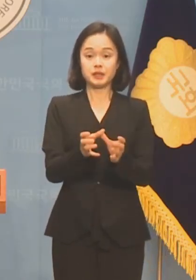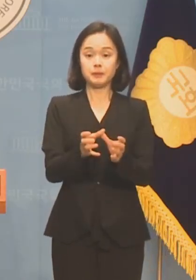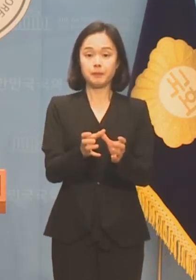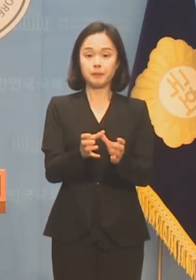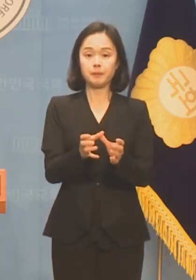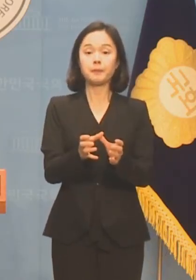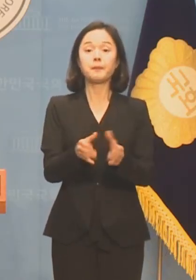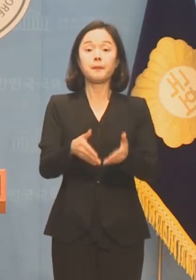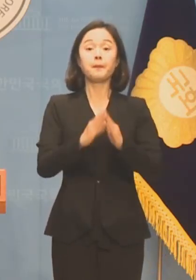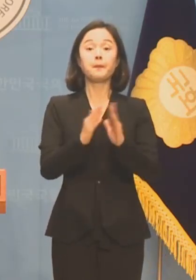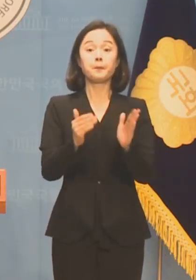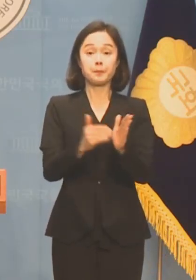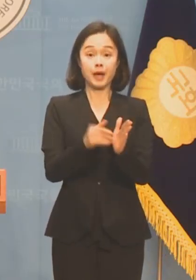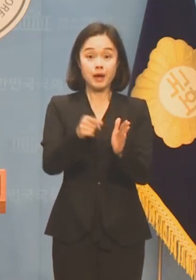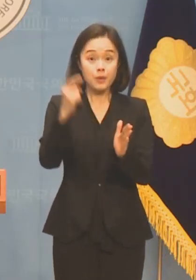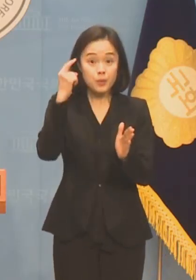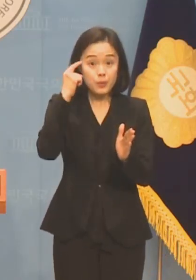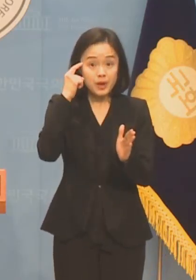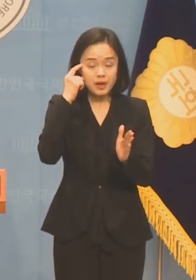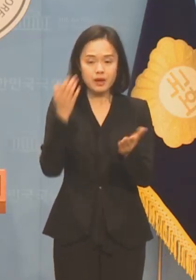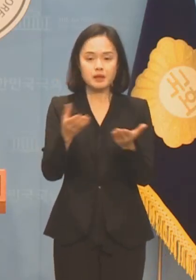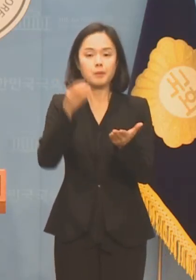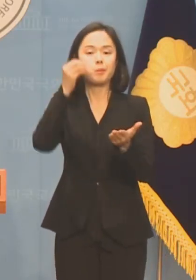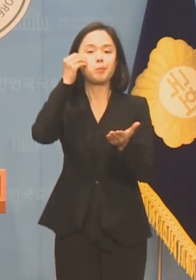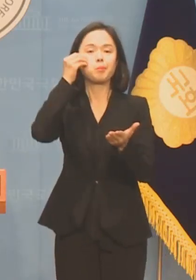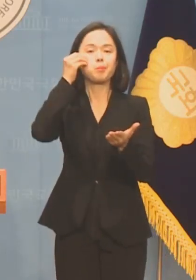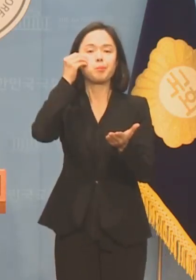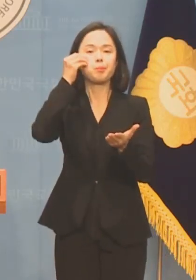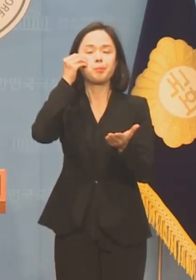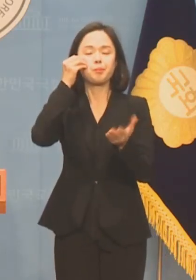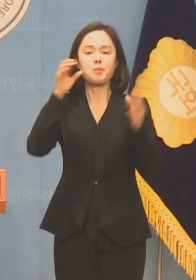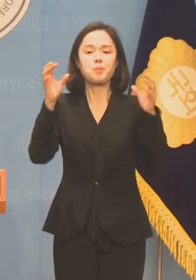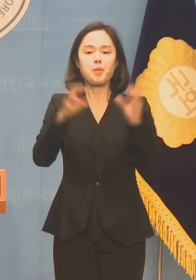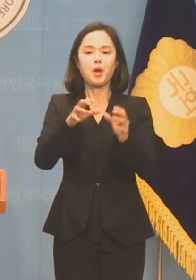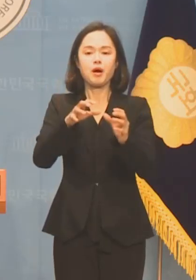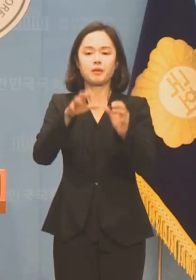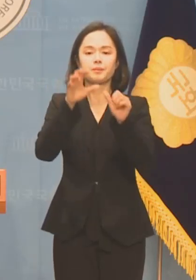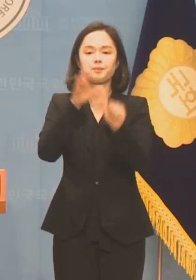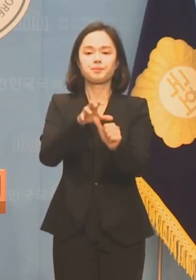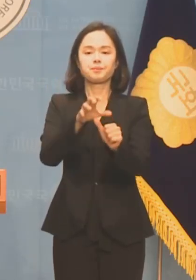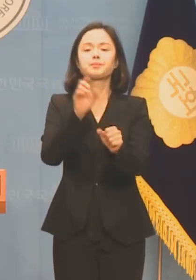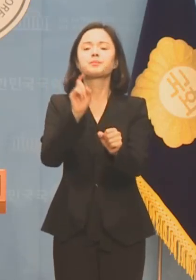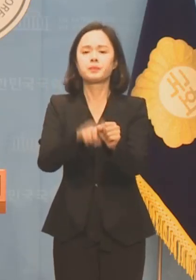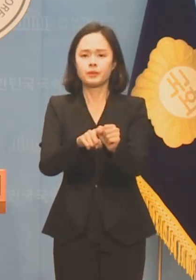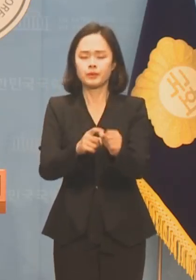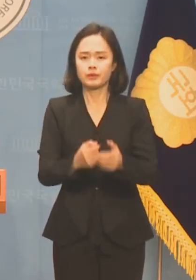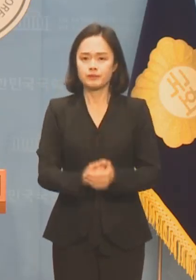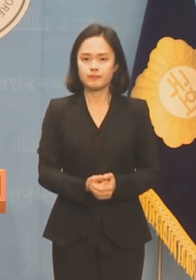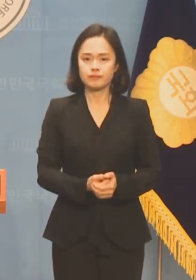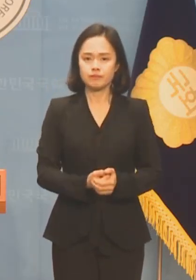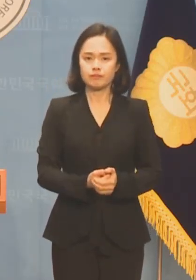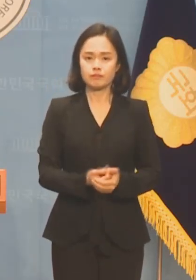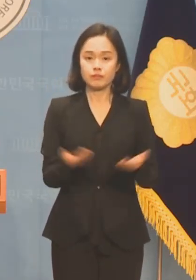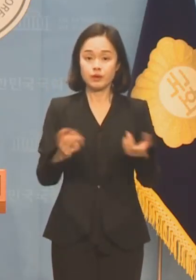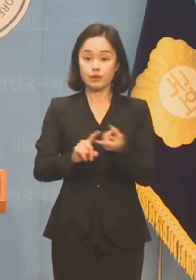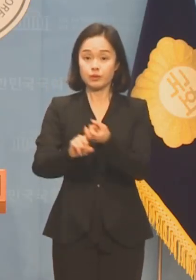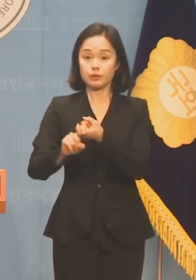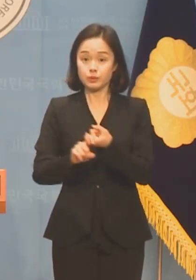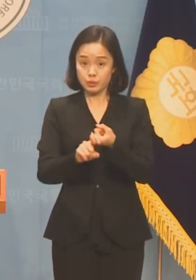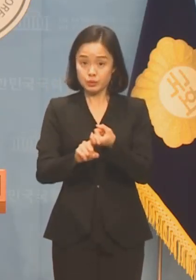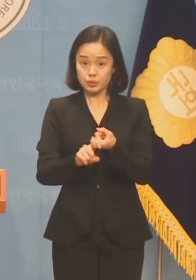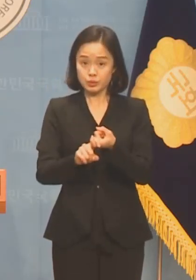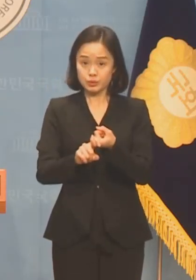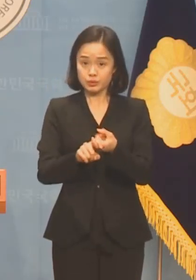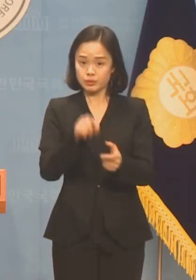작업을 시켰고 MBC 정상화위원회라는 기구를 만들어 언론노조원이 비언론노조원들을